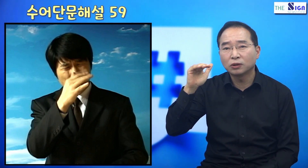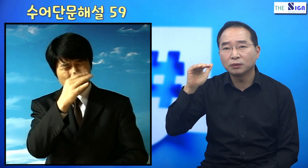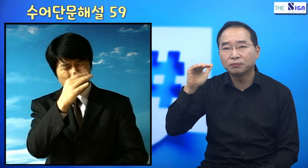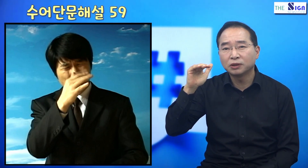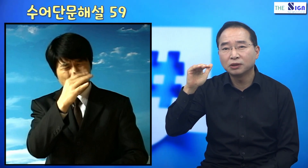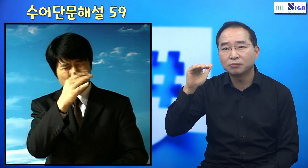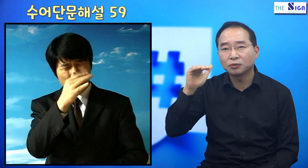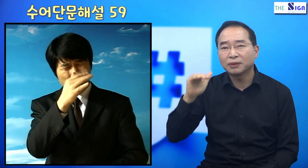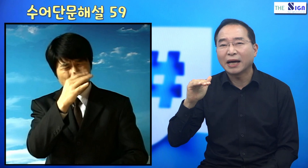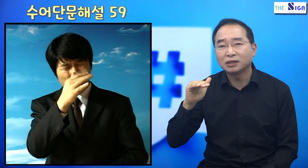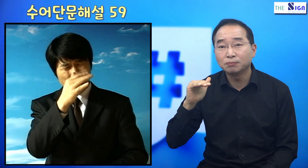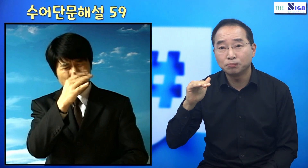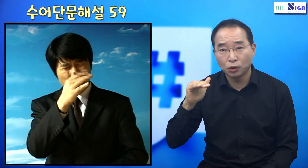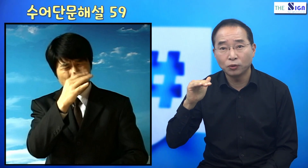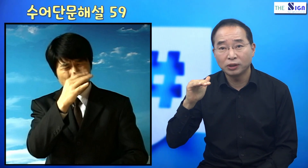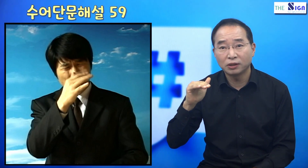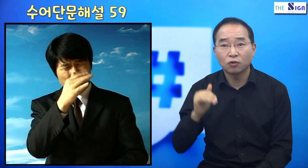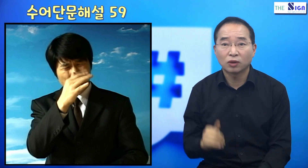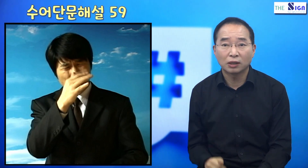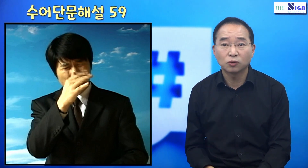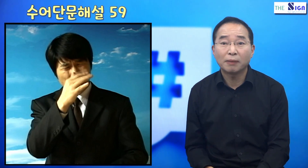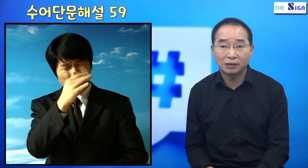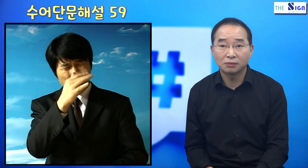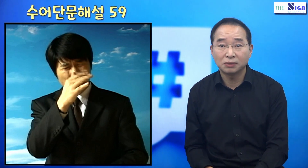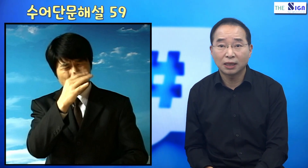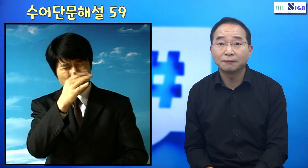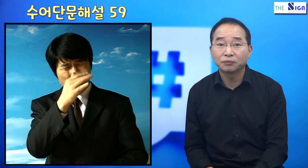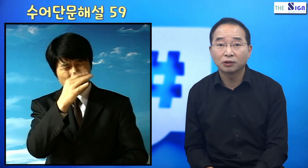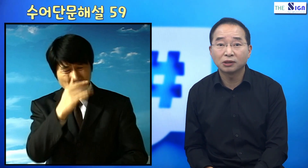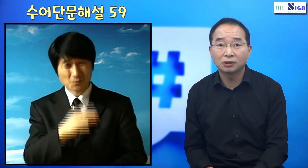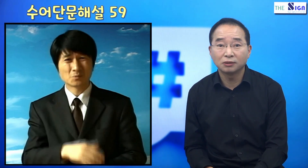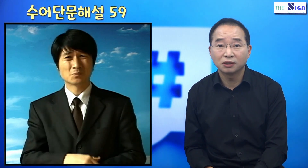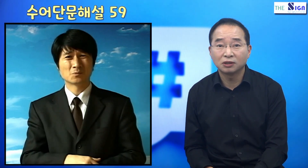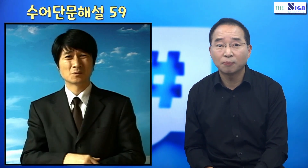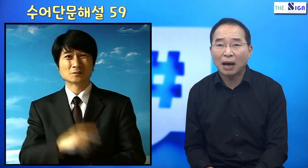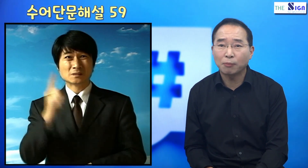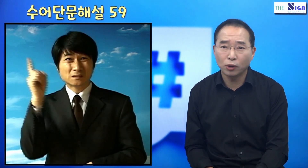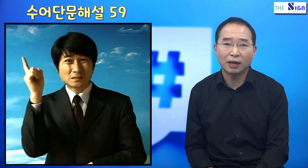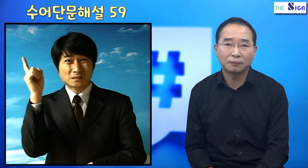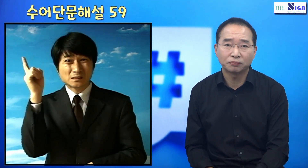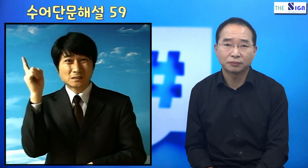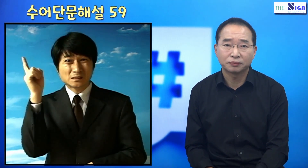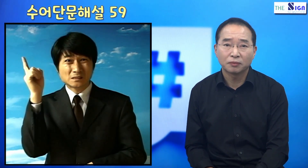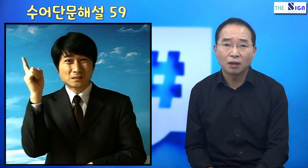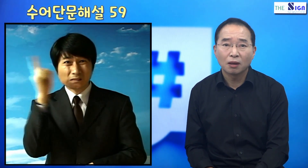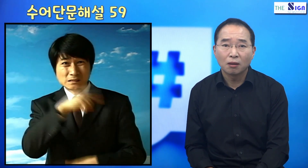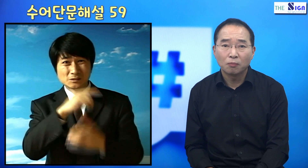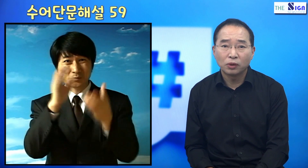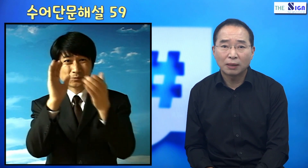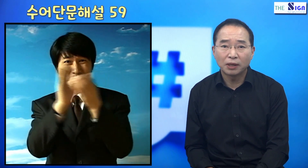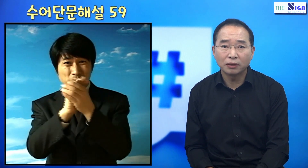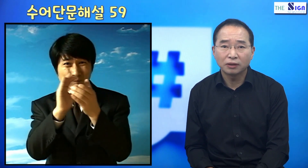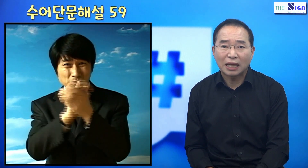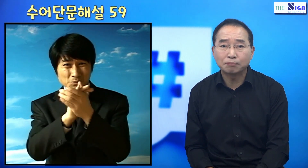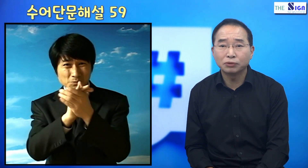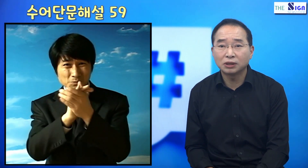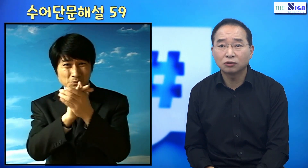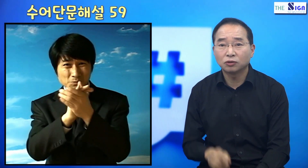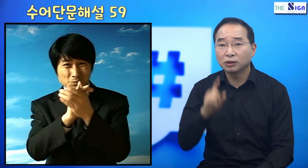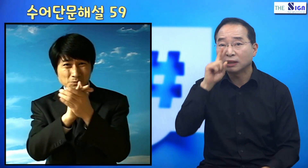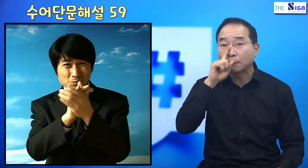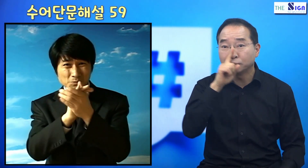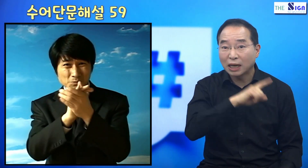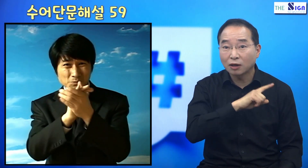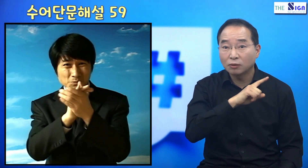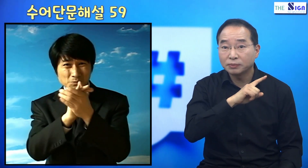그것보다는 조금 등급 좀 낮은 표현일 경우가 좀 많습니다. 어쨌든 그냥 바보야. 뭐냐면 나쁜